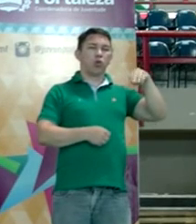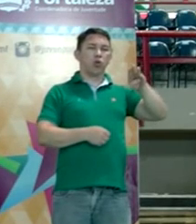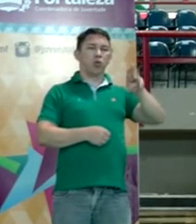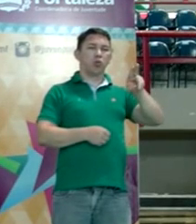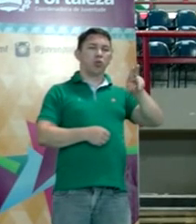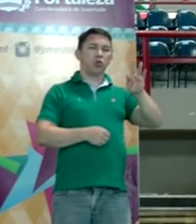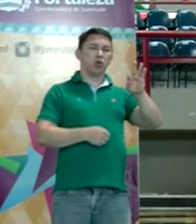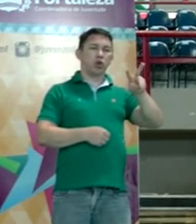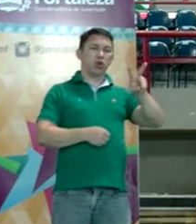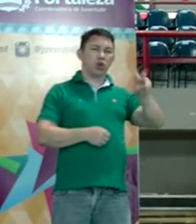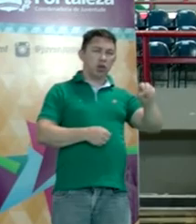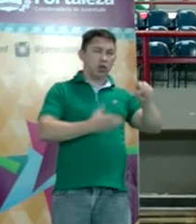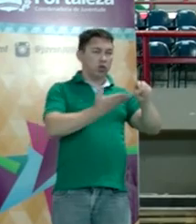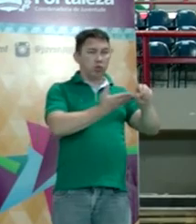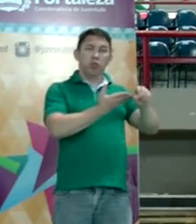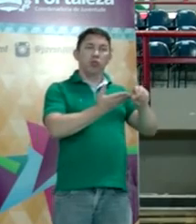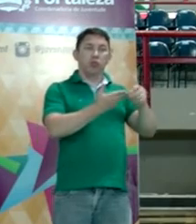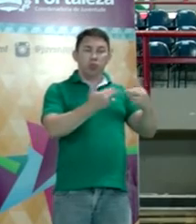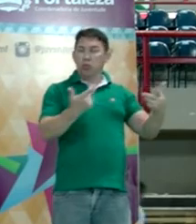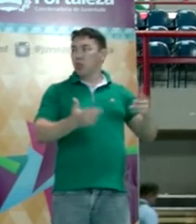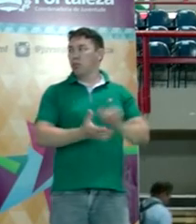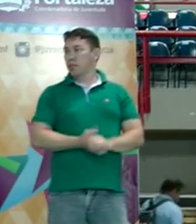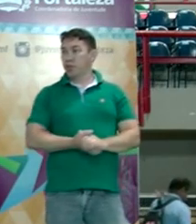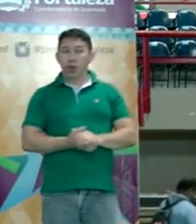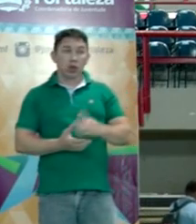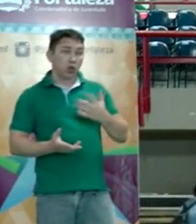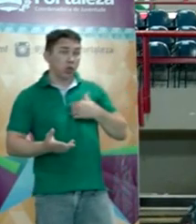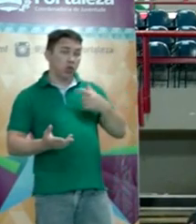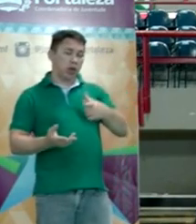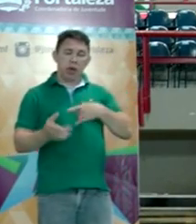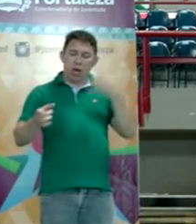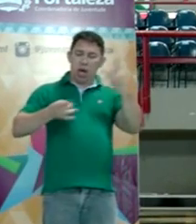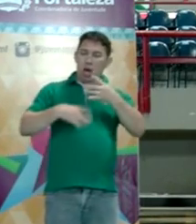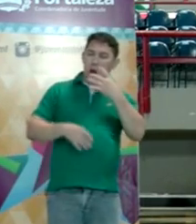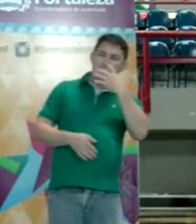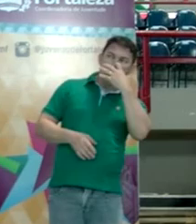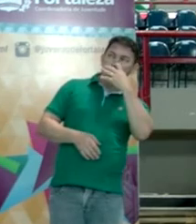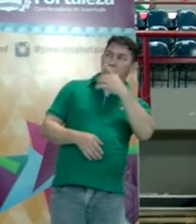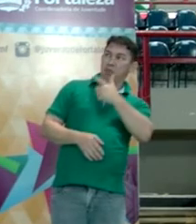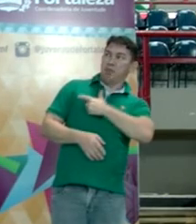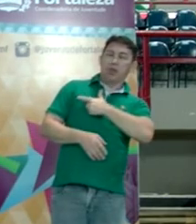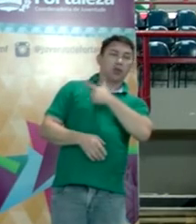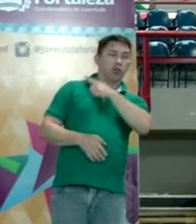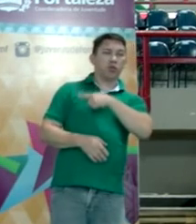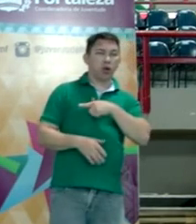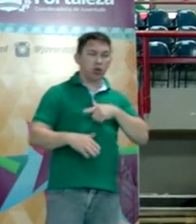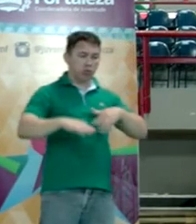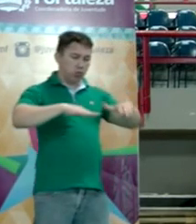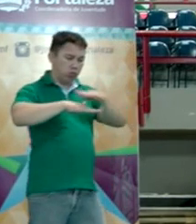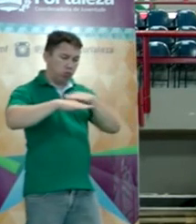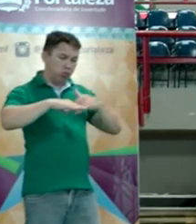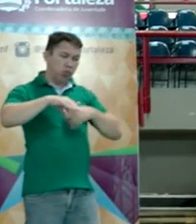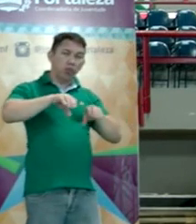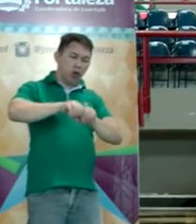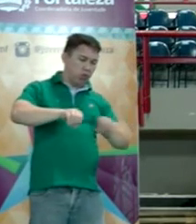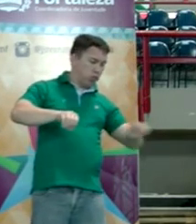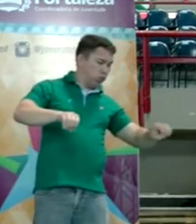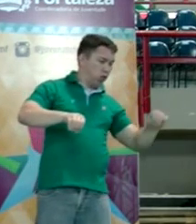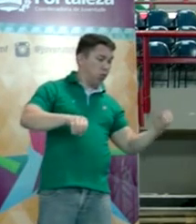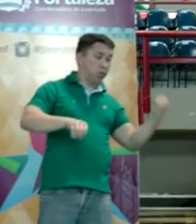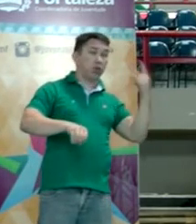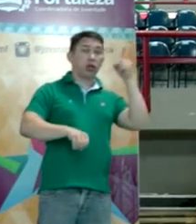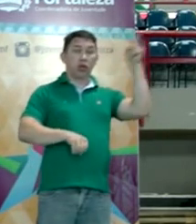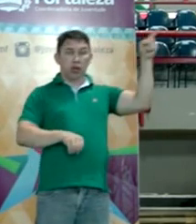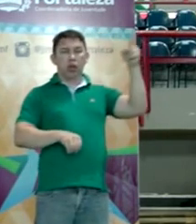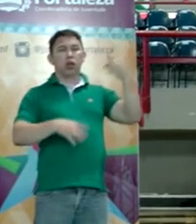todo dia, como acontece com, no caso, o lixão, a gente vai poder aproveitá-lo. Tem